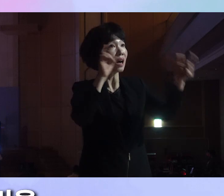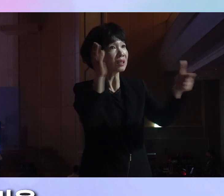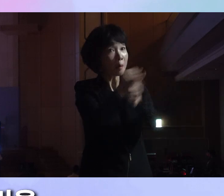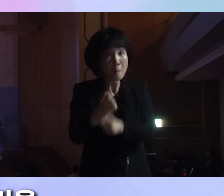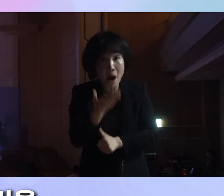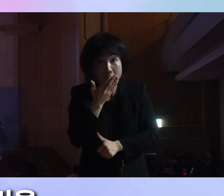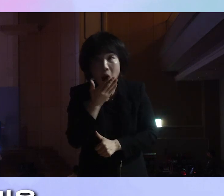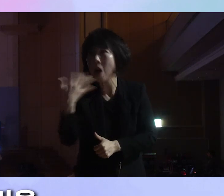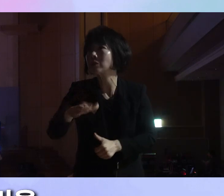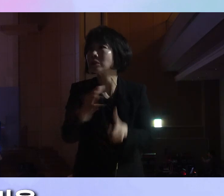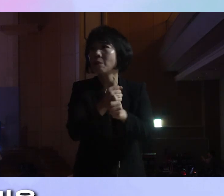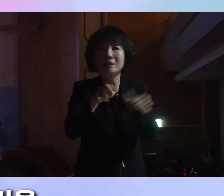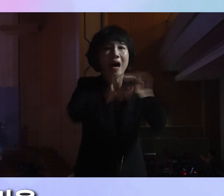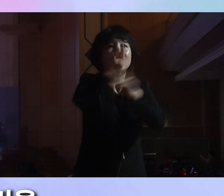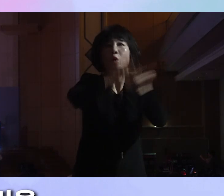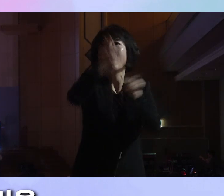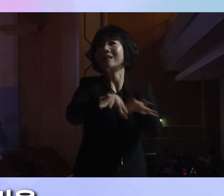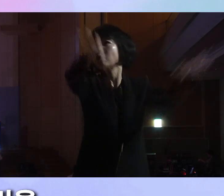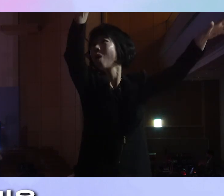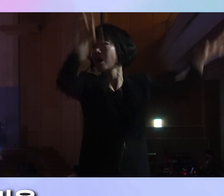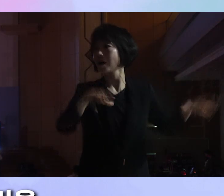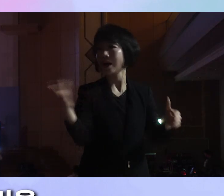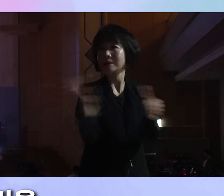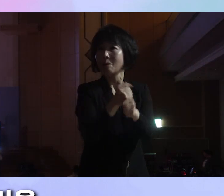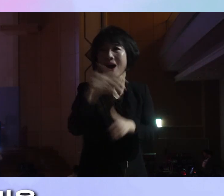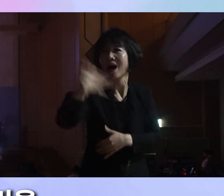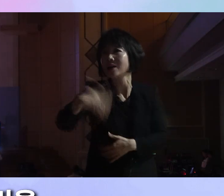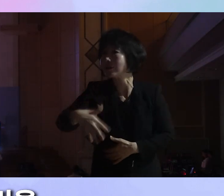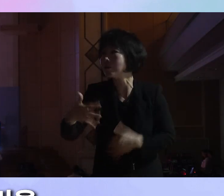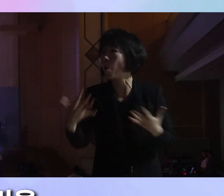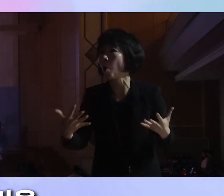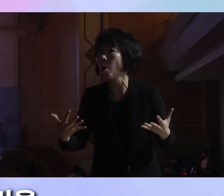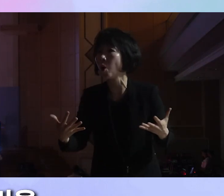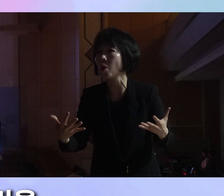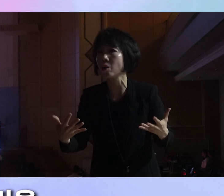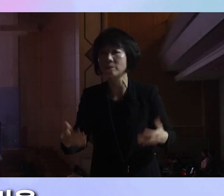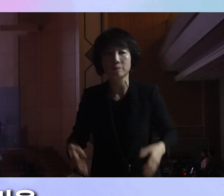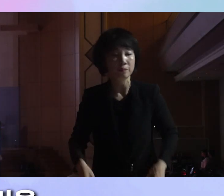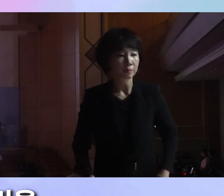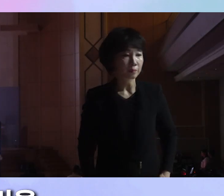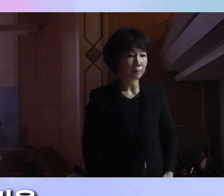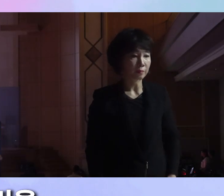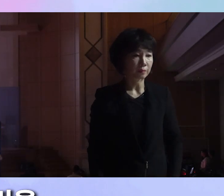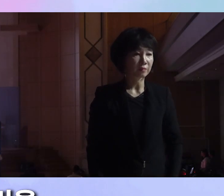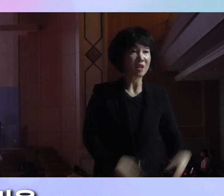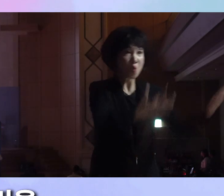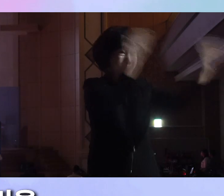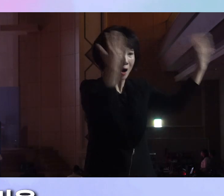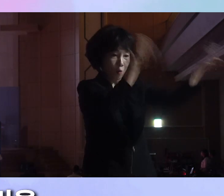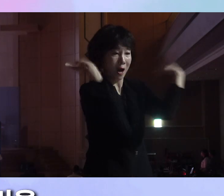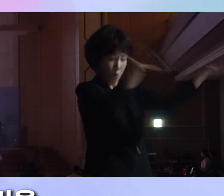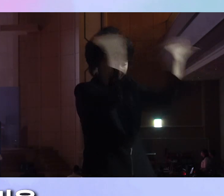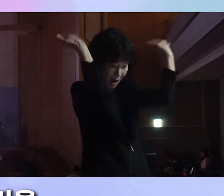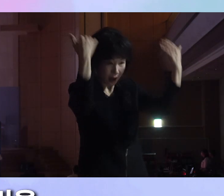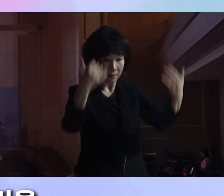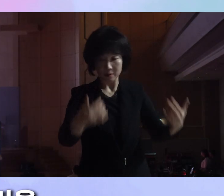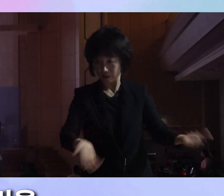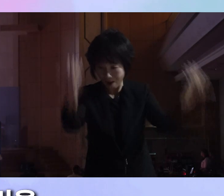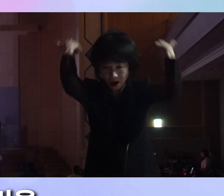좀 더 추궁하면 알 것 같습니다. 충분해. 일단 시작하지. 예, 들어보내.